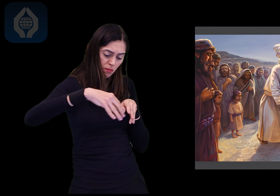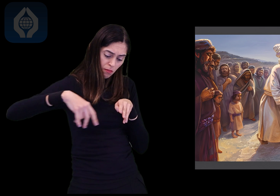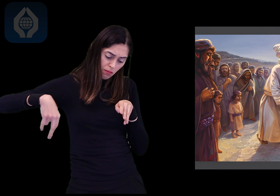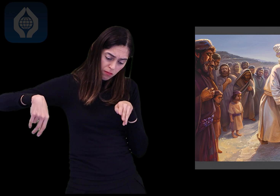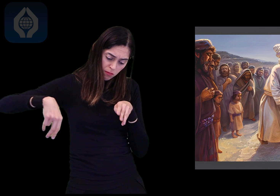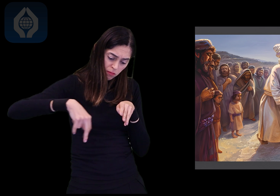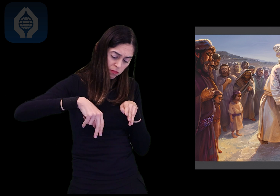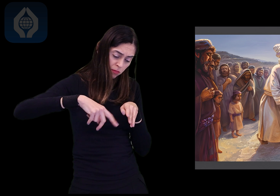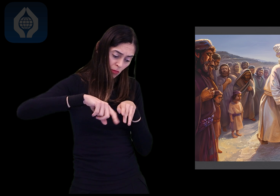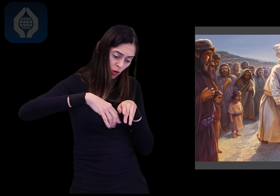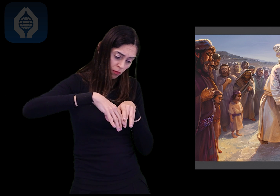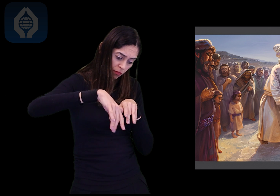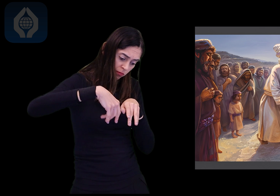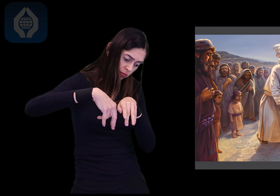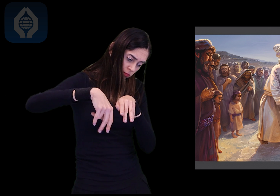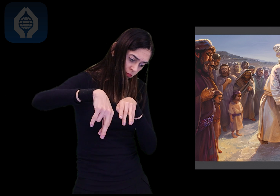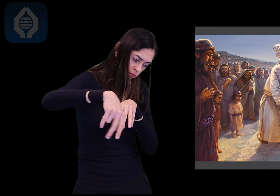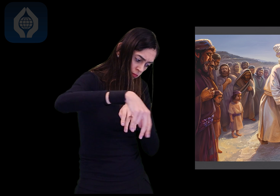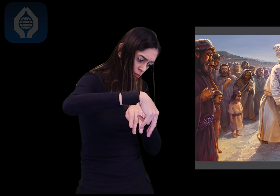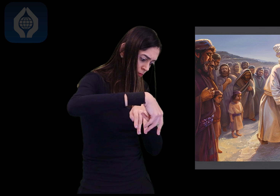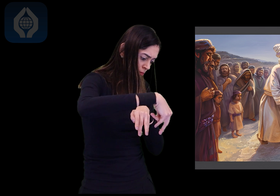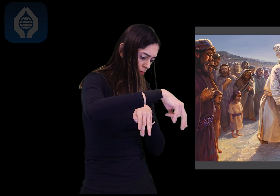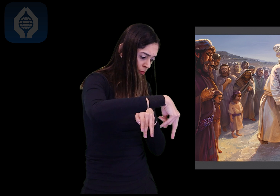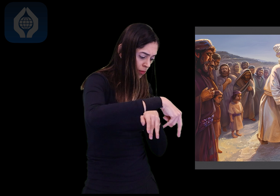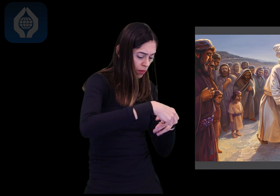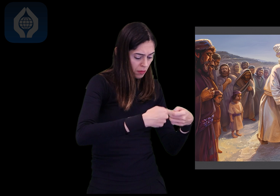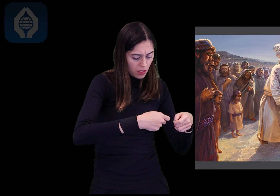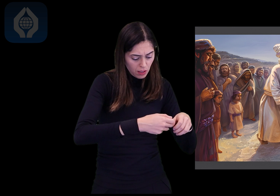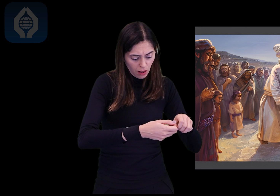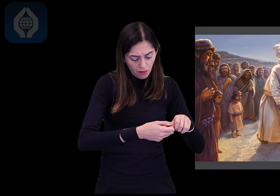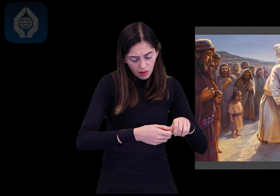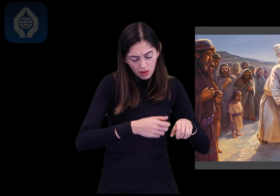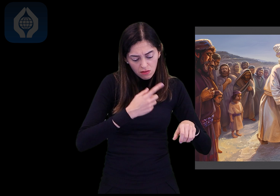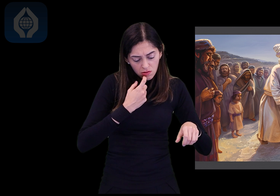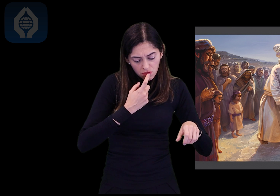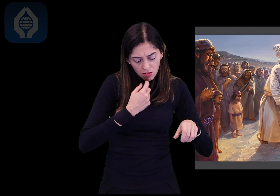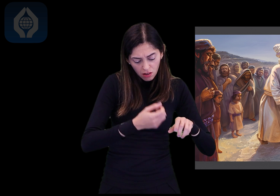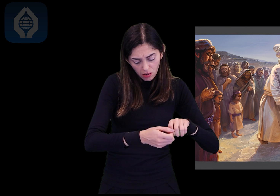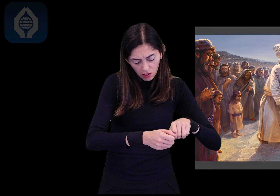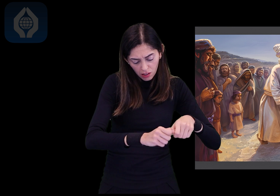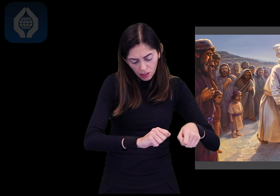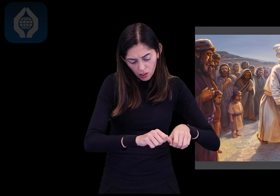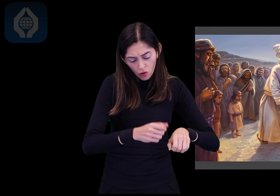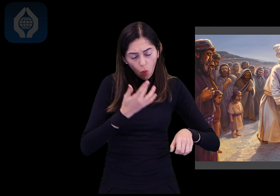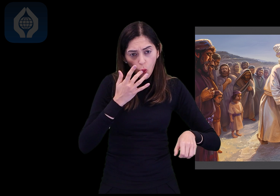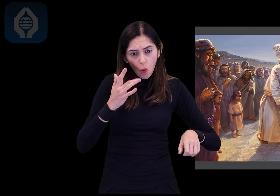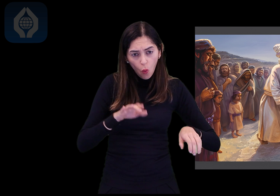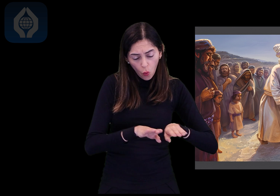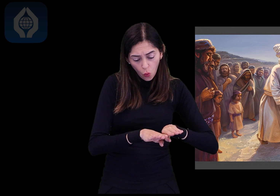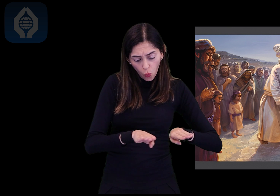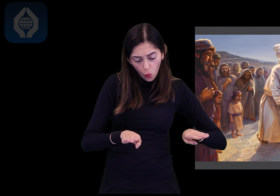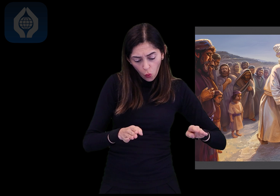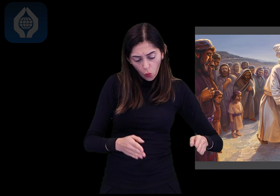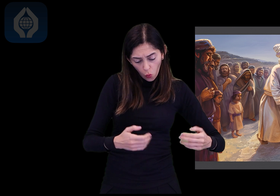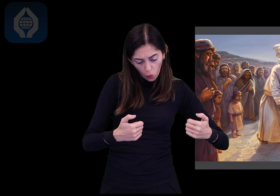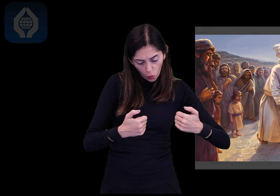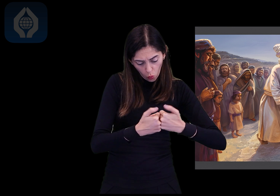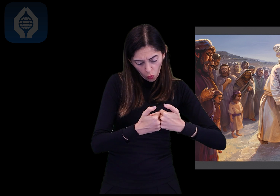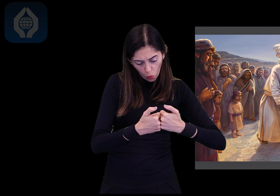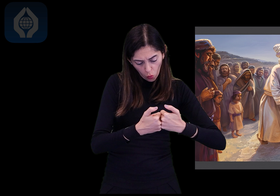Arão tinha que aspergir o sangue sobre a tampa de ouro puro da Arca da Aliança, chamada de propiciatório.